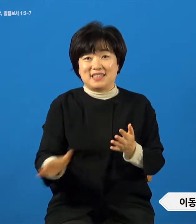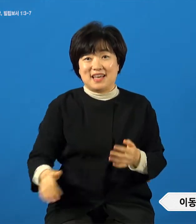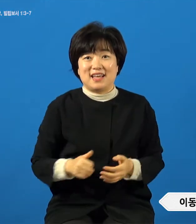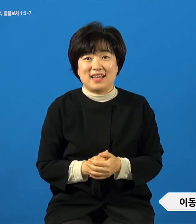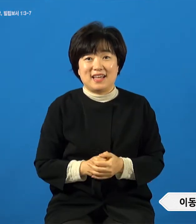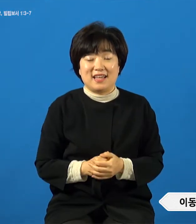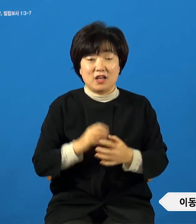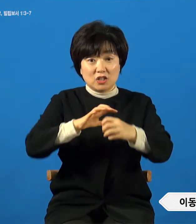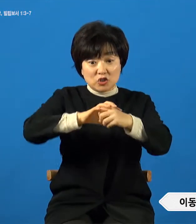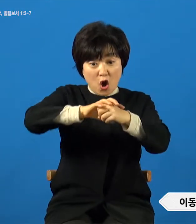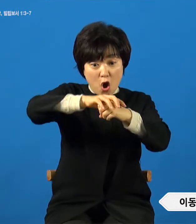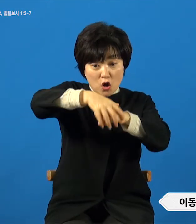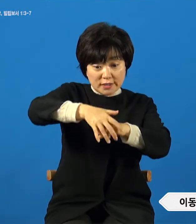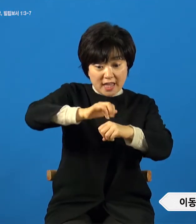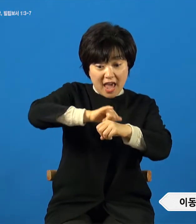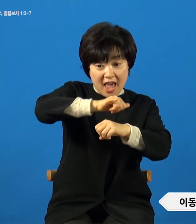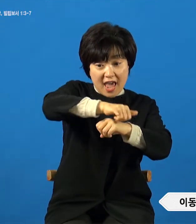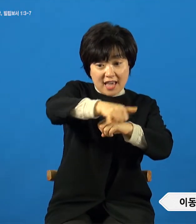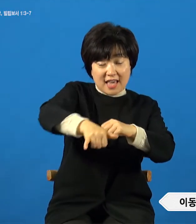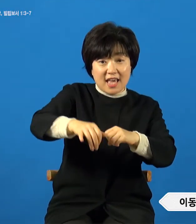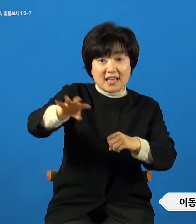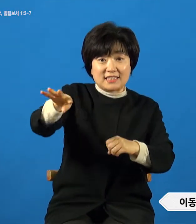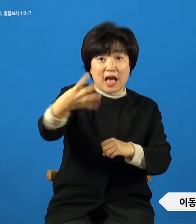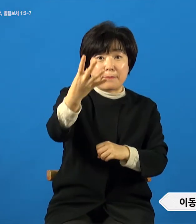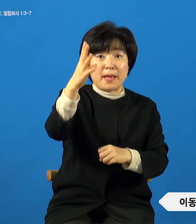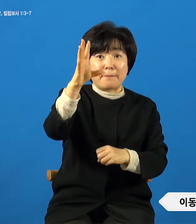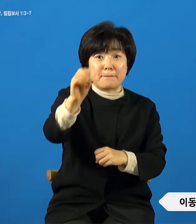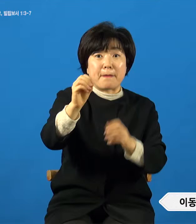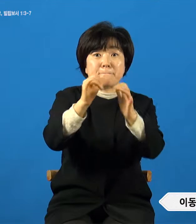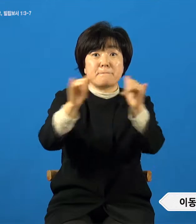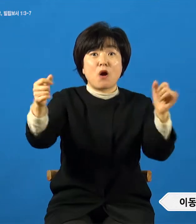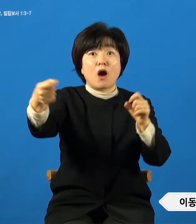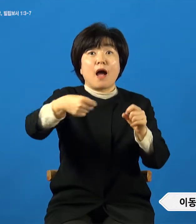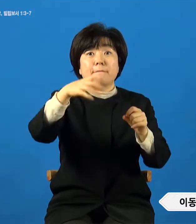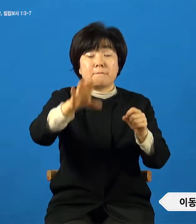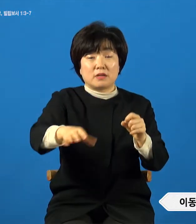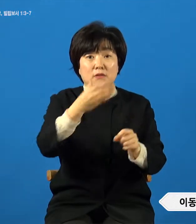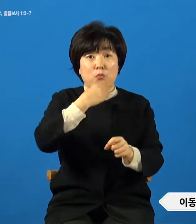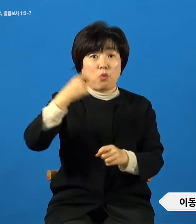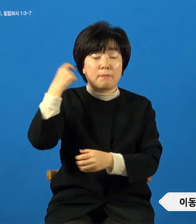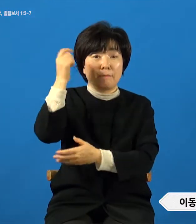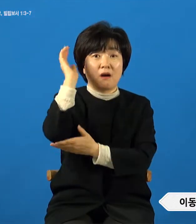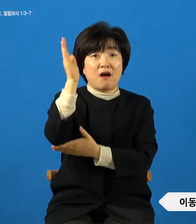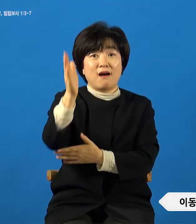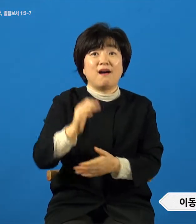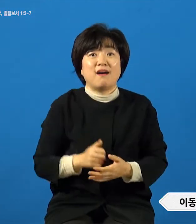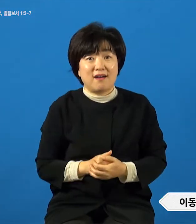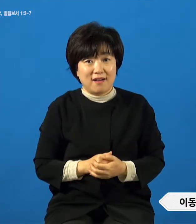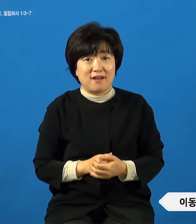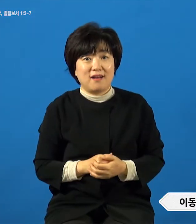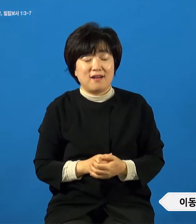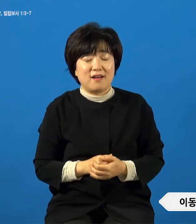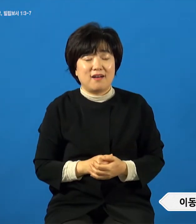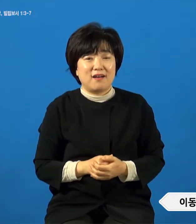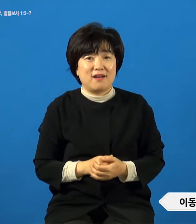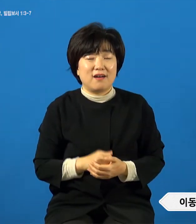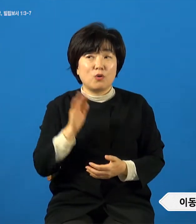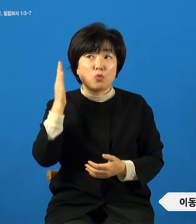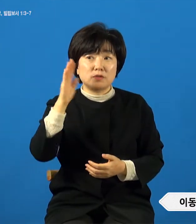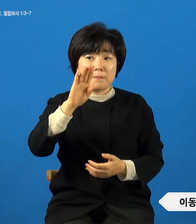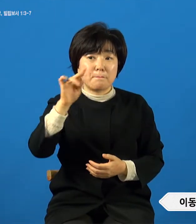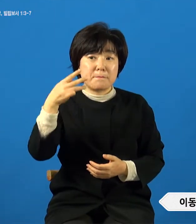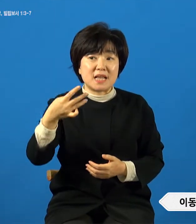전 세계 400만 명 앞에서 복음을 전했어요. 400만 명 앞에서. 최근에 빌리